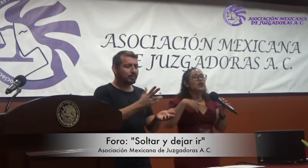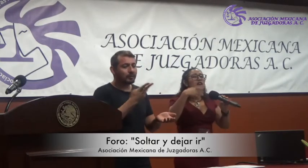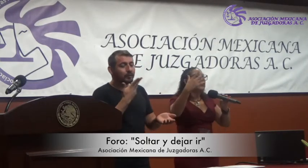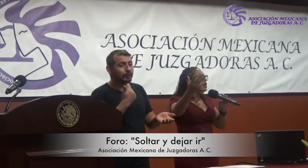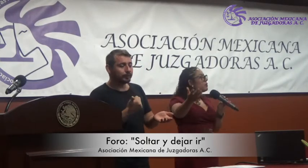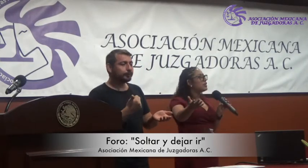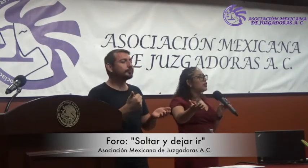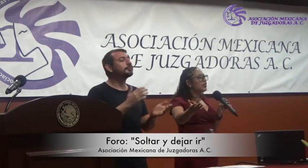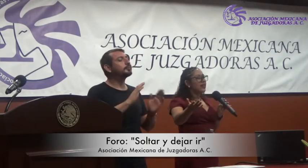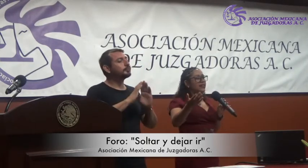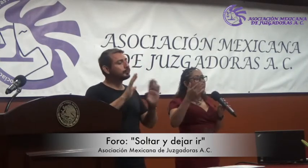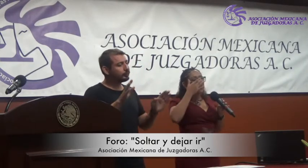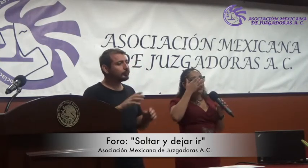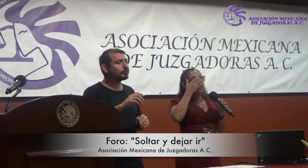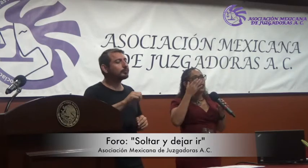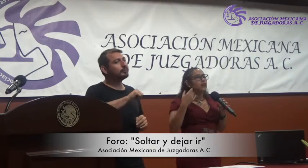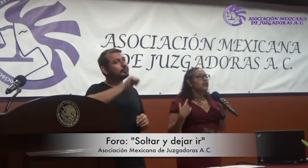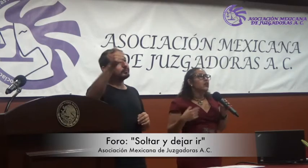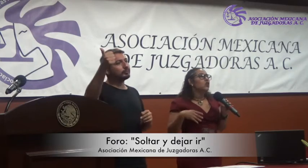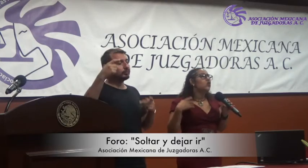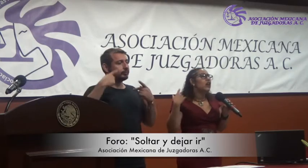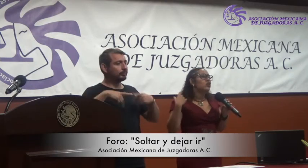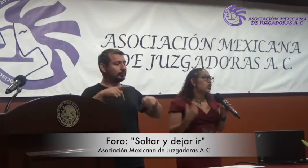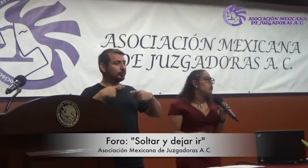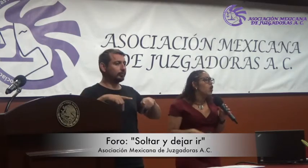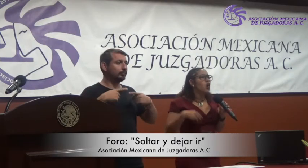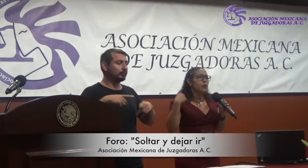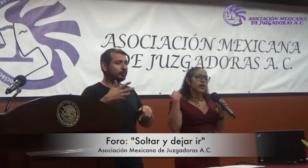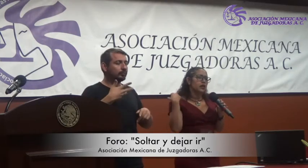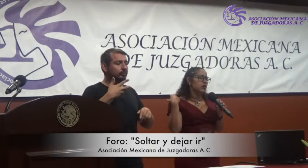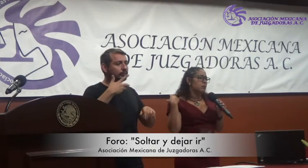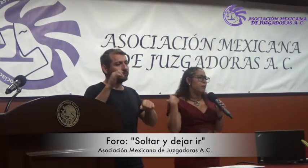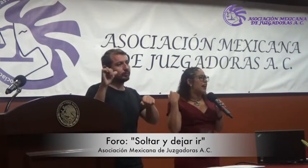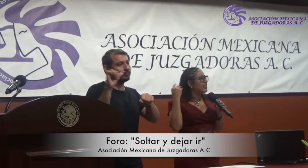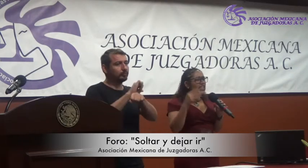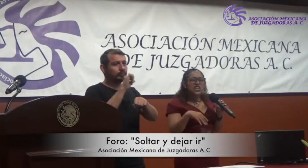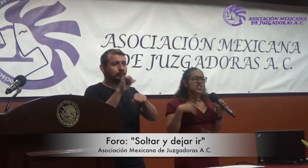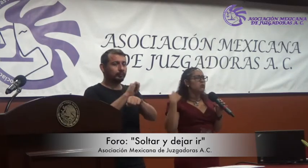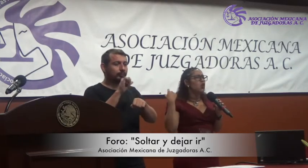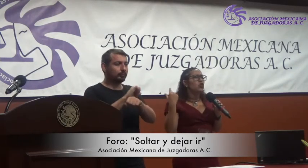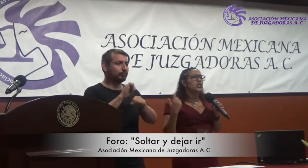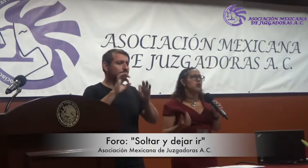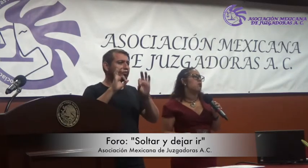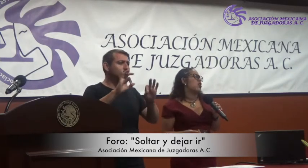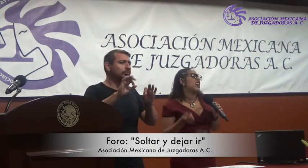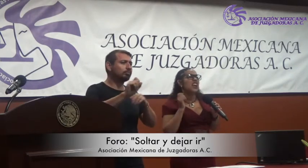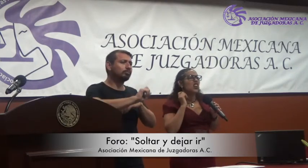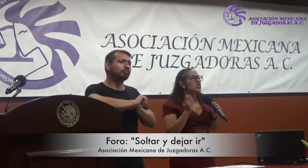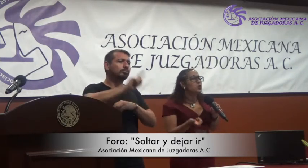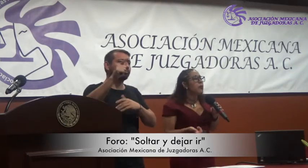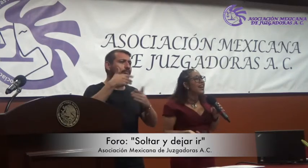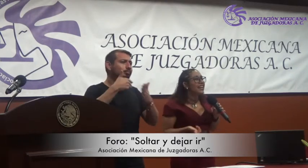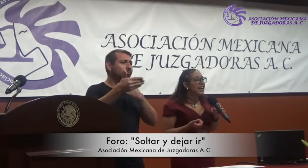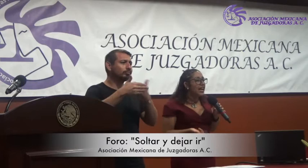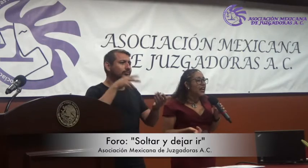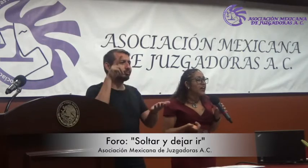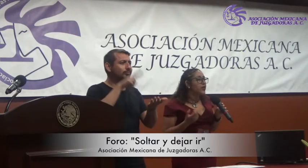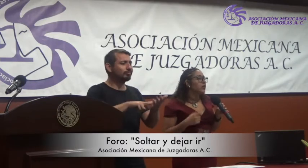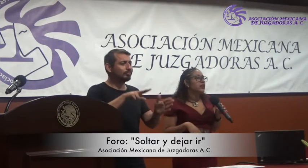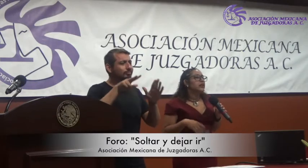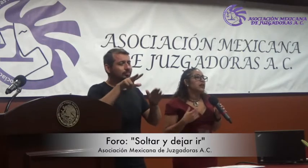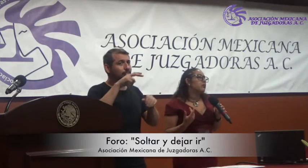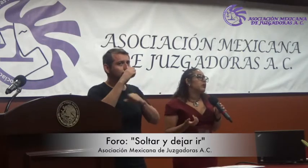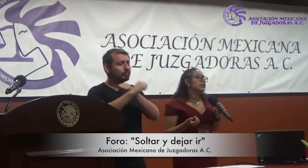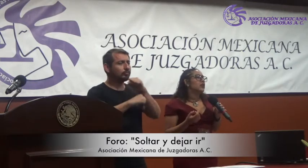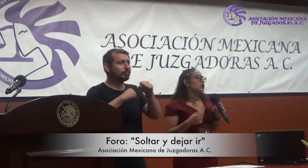Y alguna otra persona tiene un automóvil padrísimo, último modelo, súper